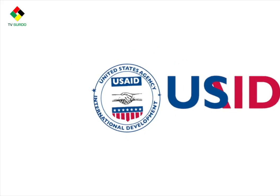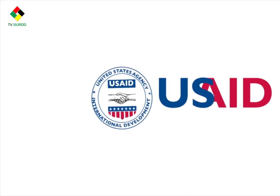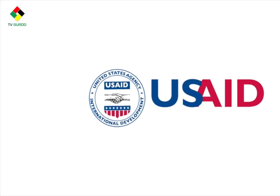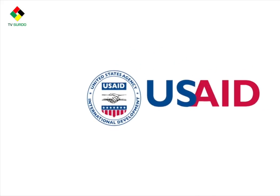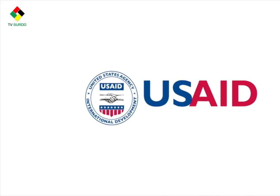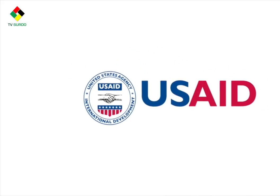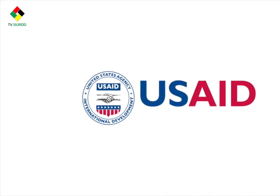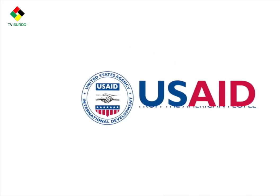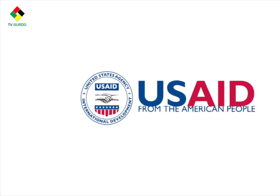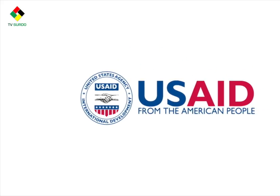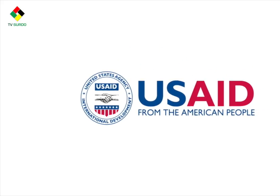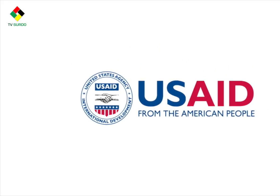set h